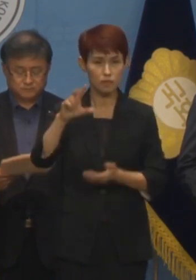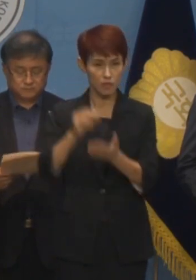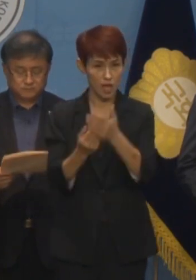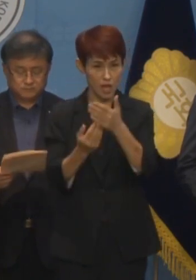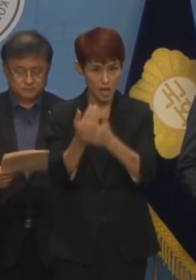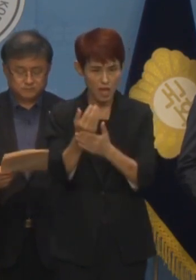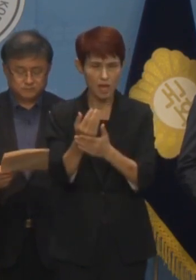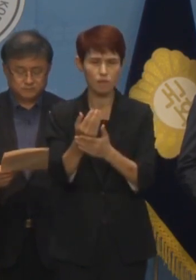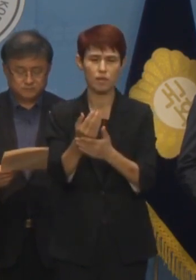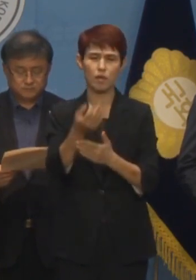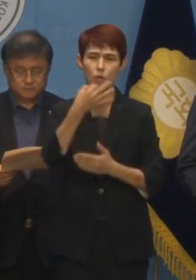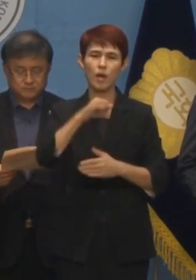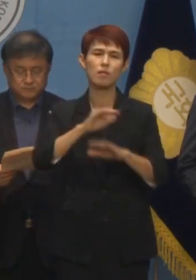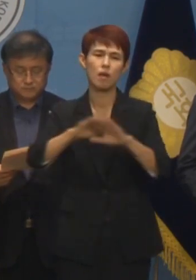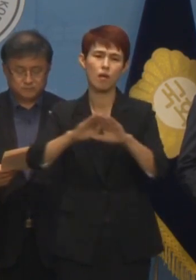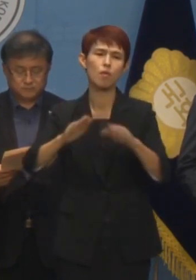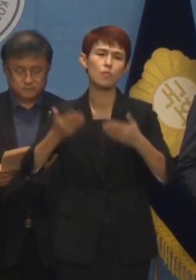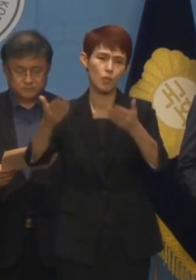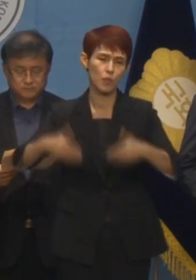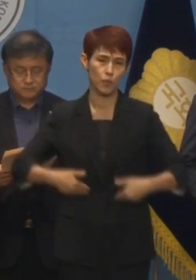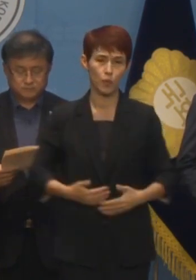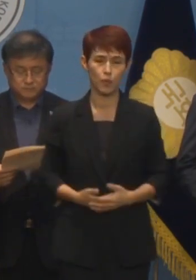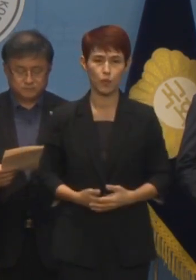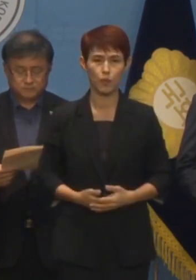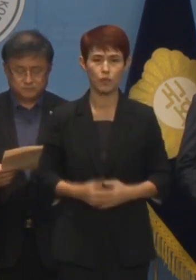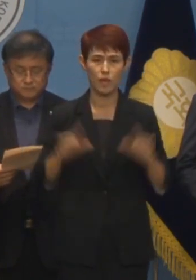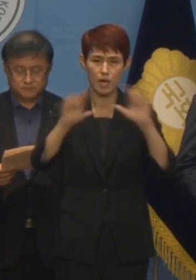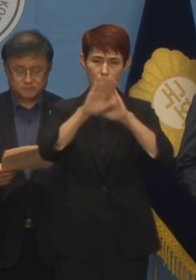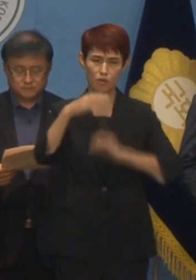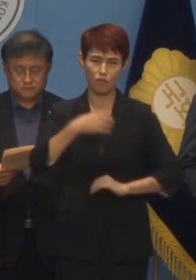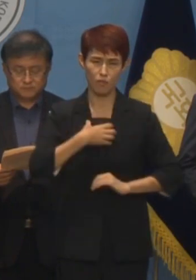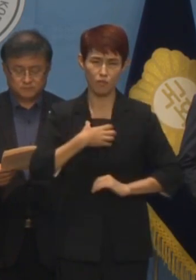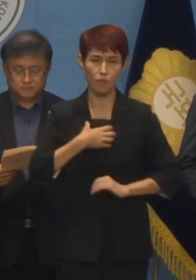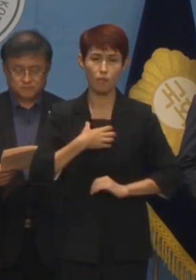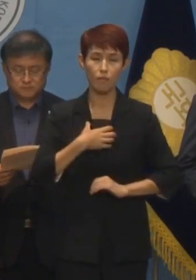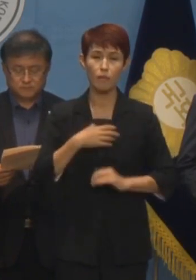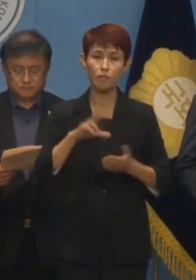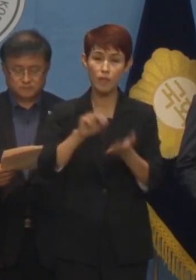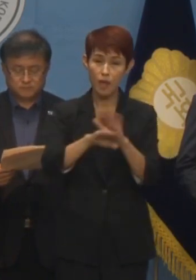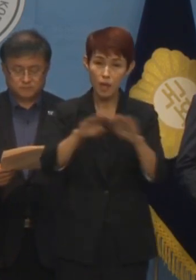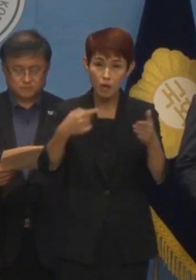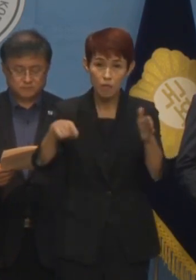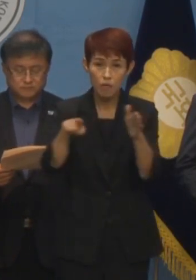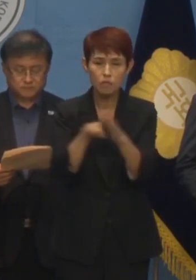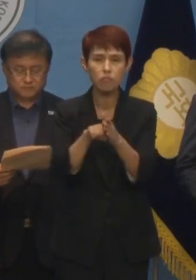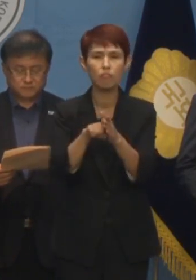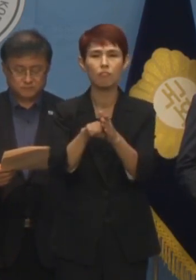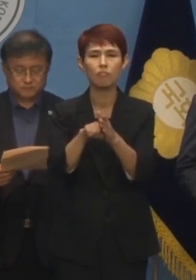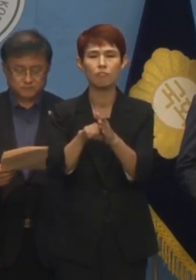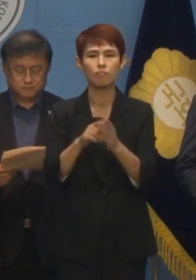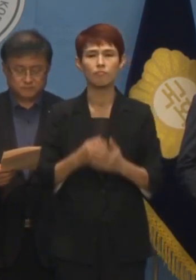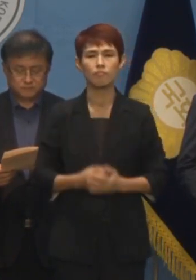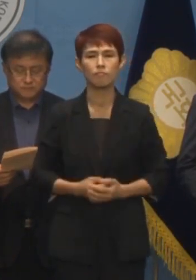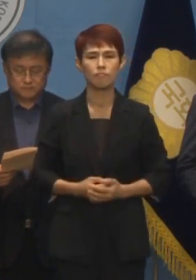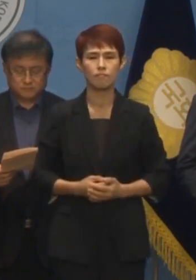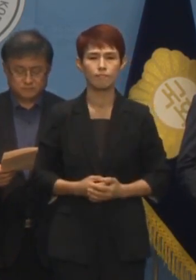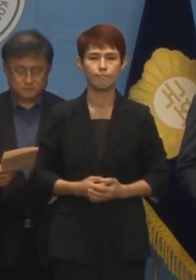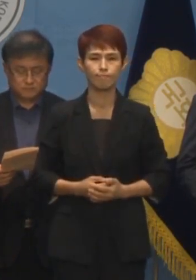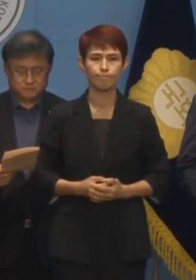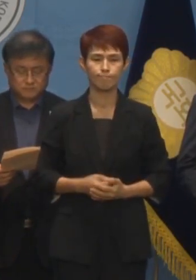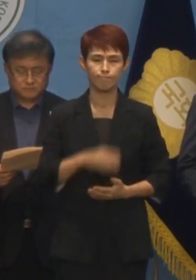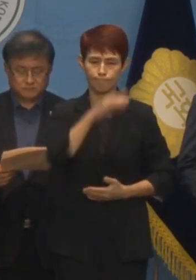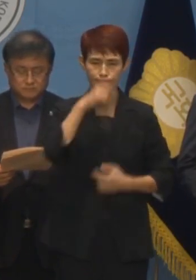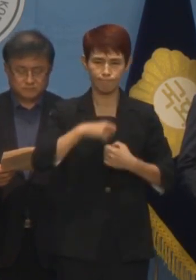갑시다. 기후위기 대응을 위해 필요한 에너지 효율 투자와 수요 관리를 촉진할 수 있도록